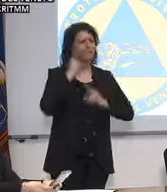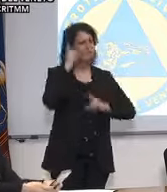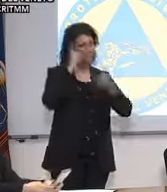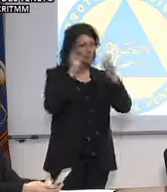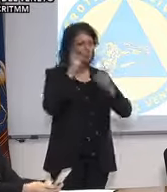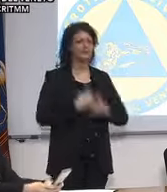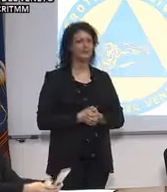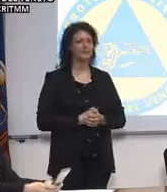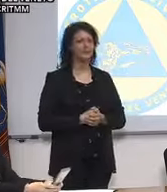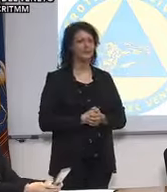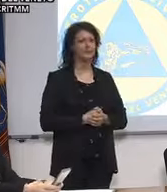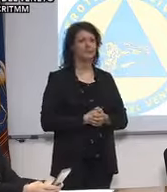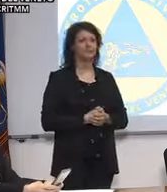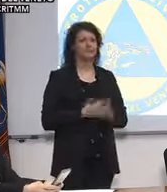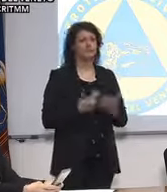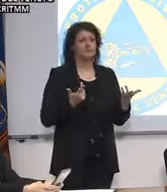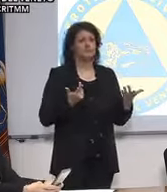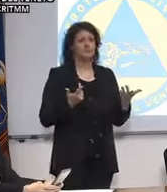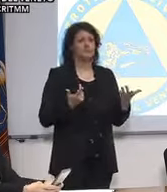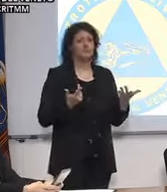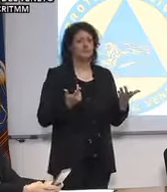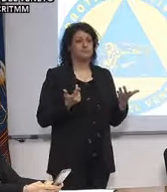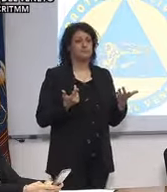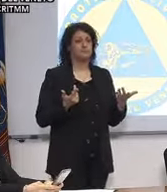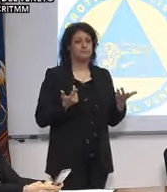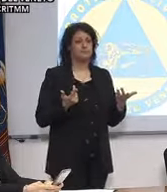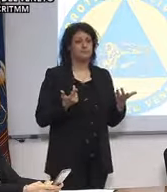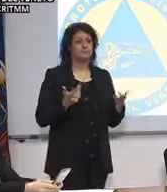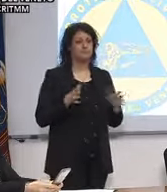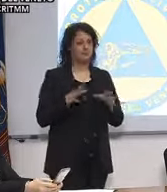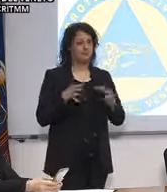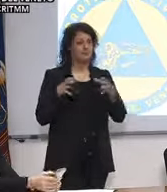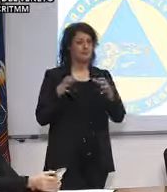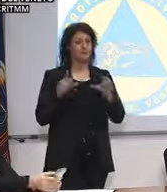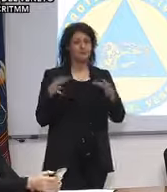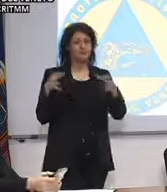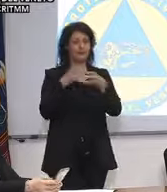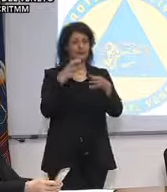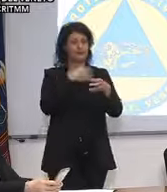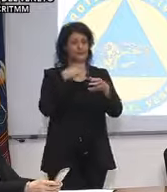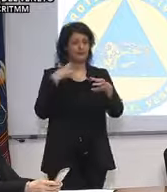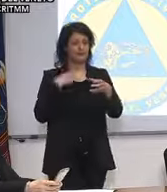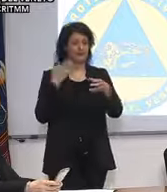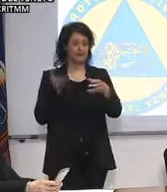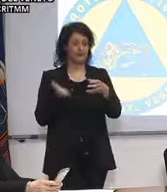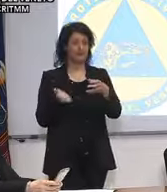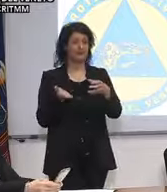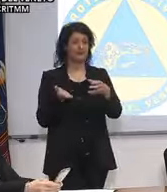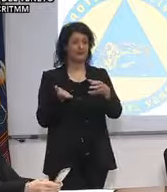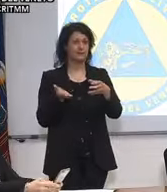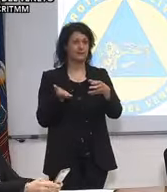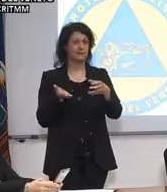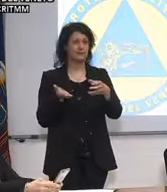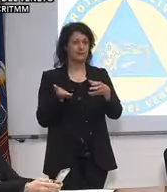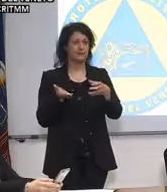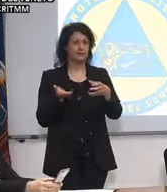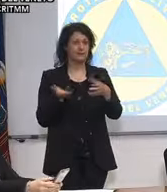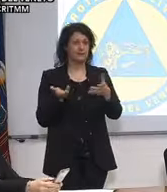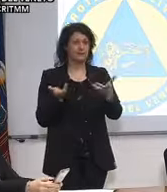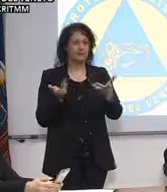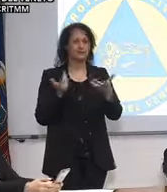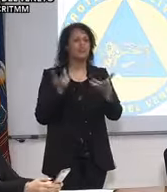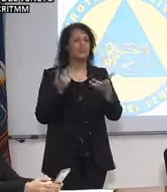uno scienziato può trovare un terreno da analizzare come quello che si è creato in maniera naturale? Siamo fuori da un laboratorio.